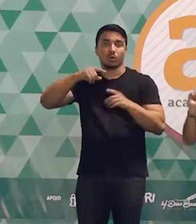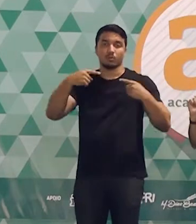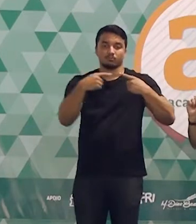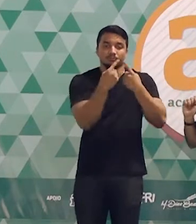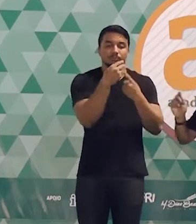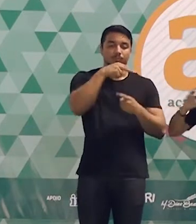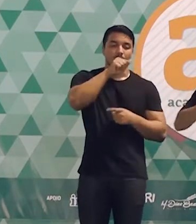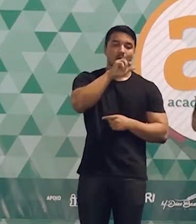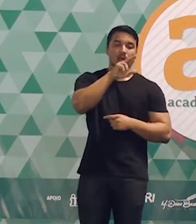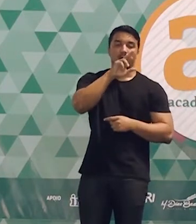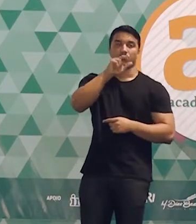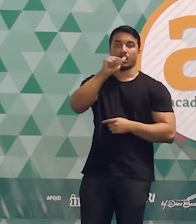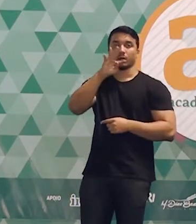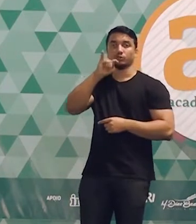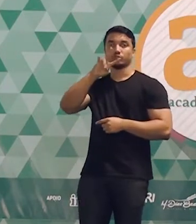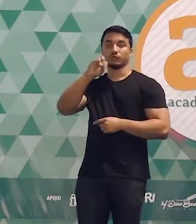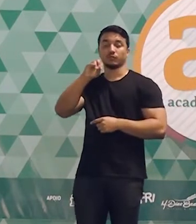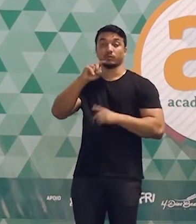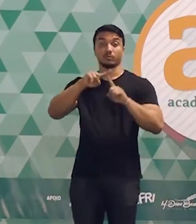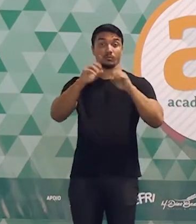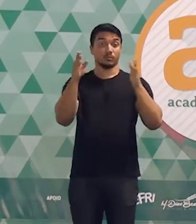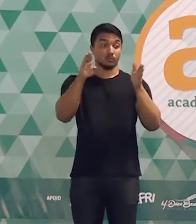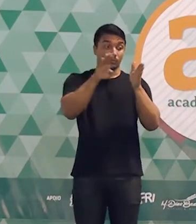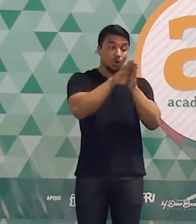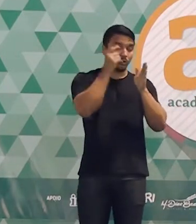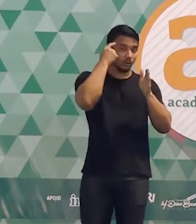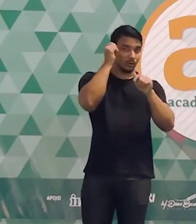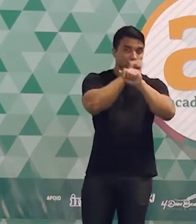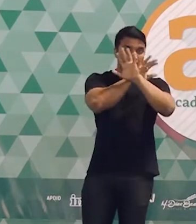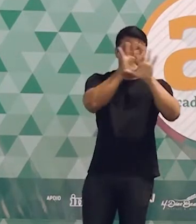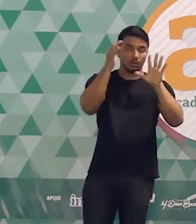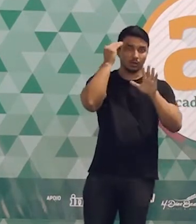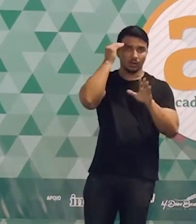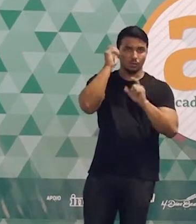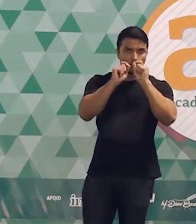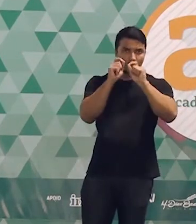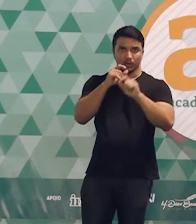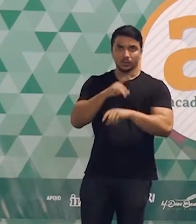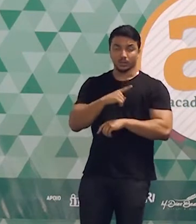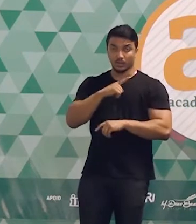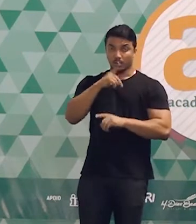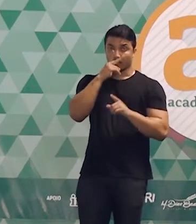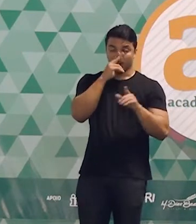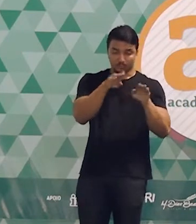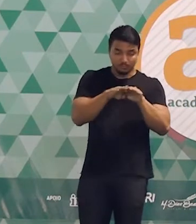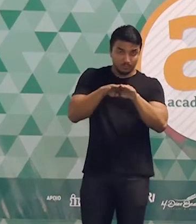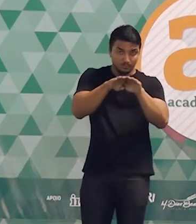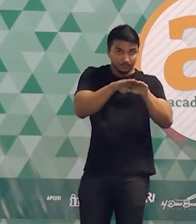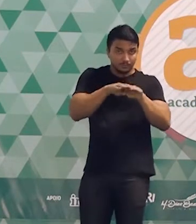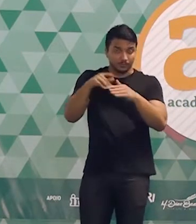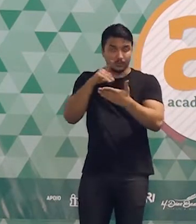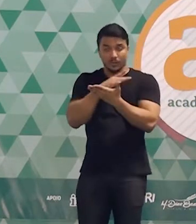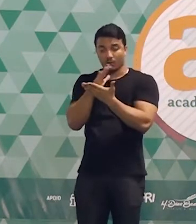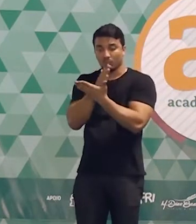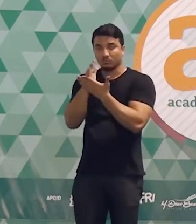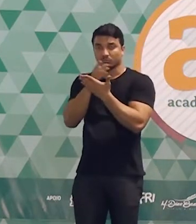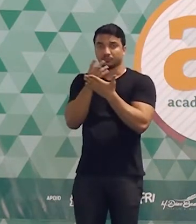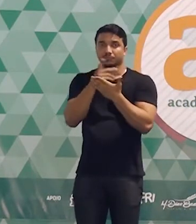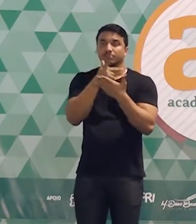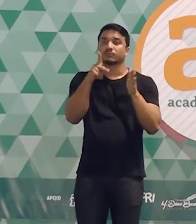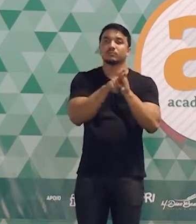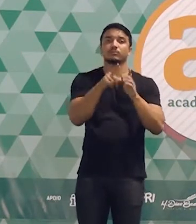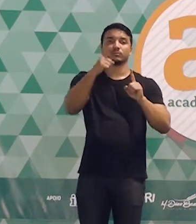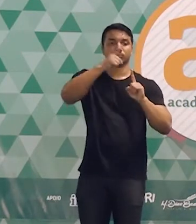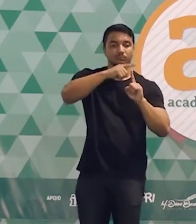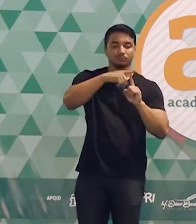comum em texto narrativo. Chegamos aqui à compreensão de que existem instrumentos textuais que são